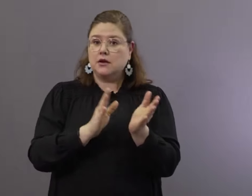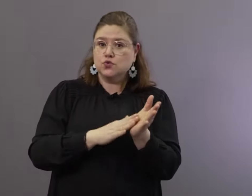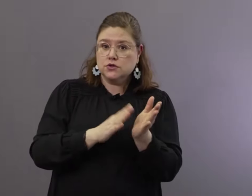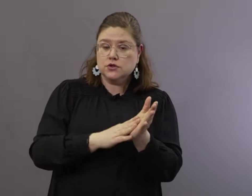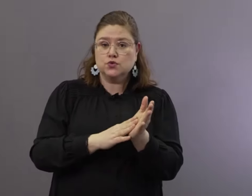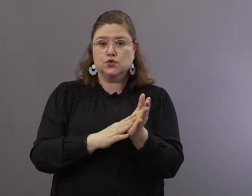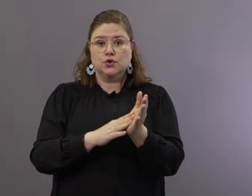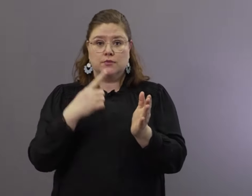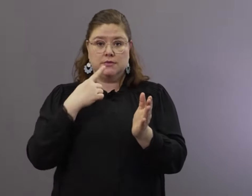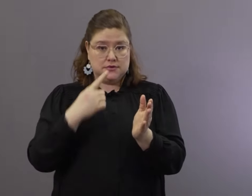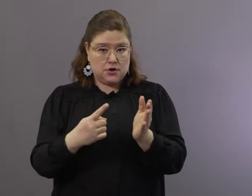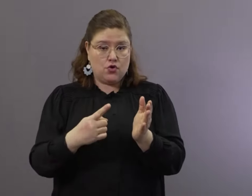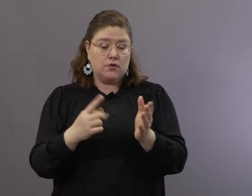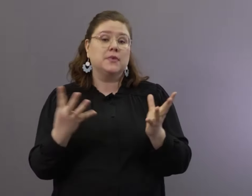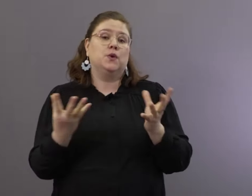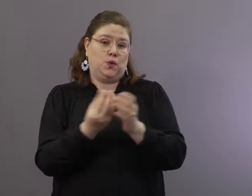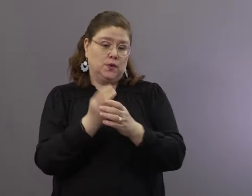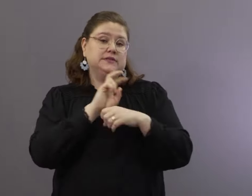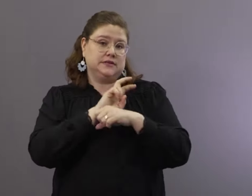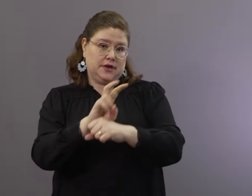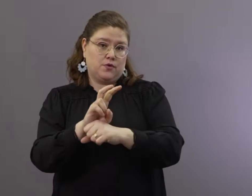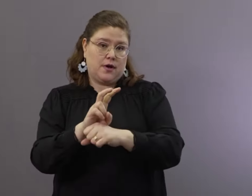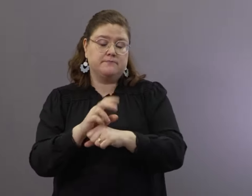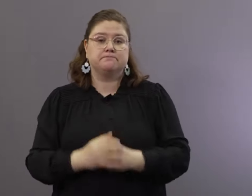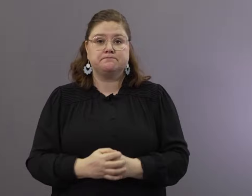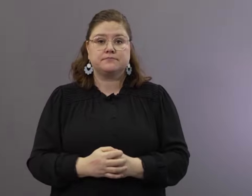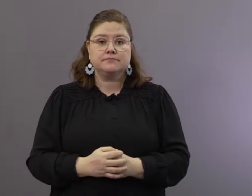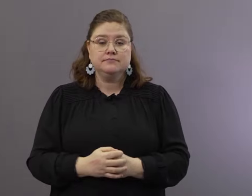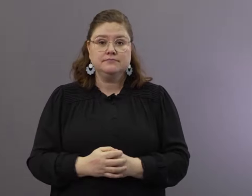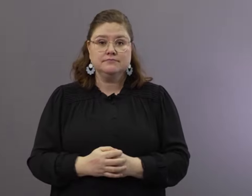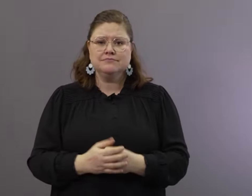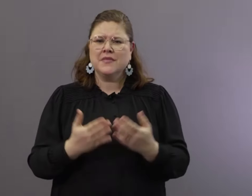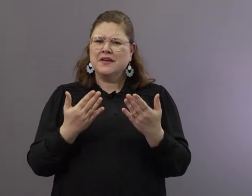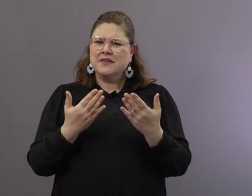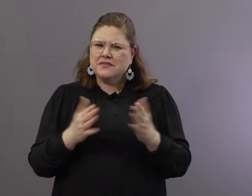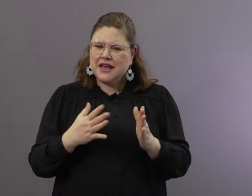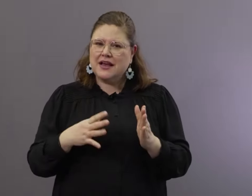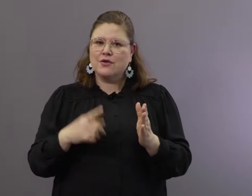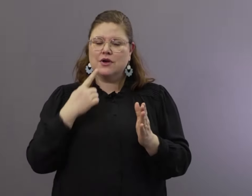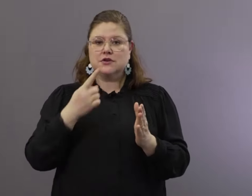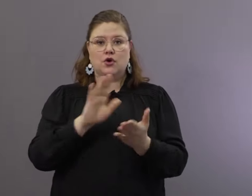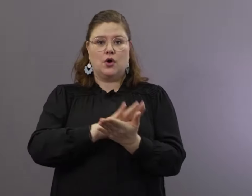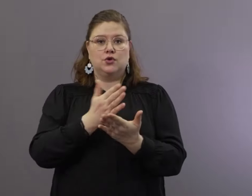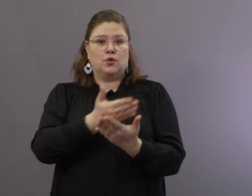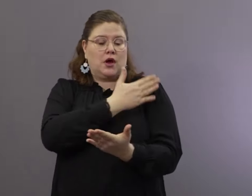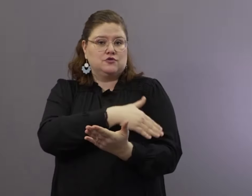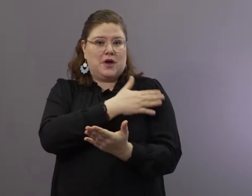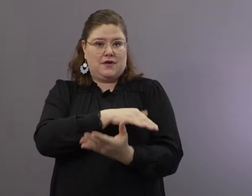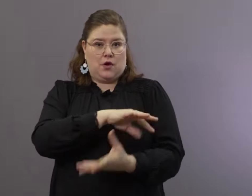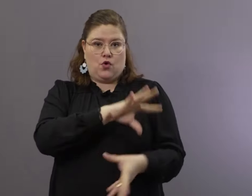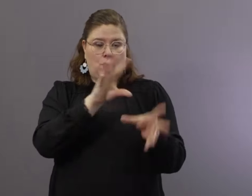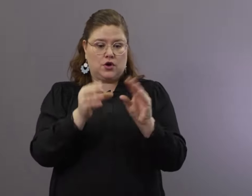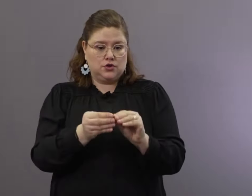tullaan antamaan. Ja sen vielä totean, että tuo tulkkauspalvelun kokonaisuus on